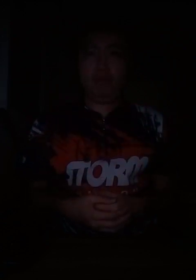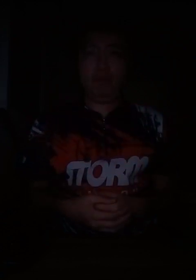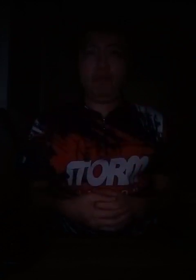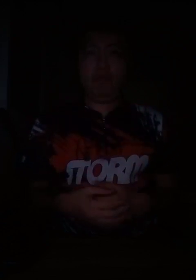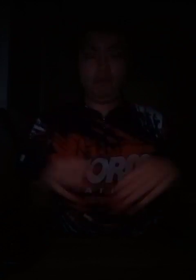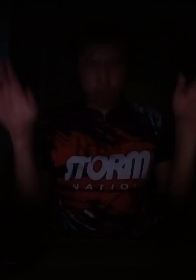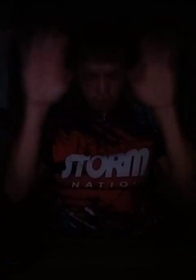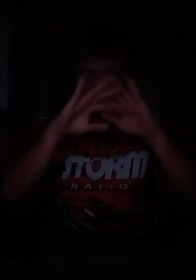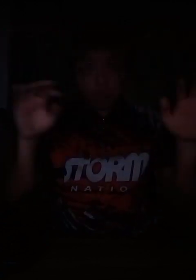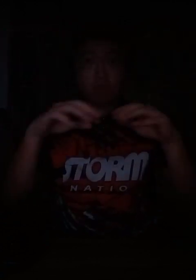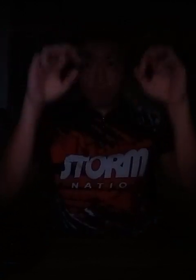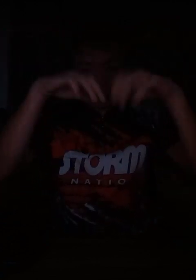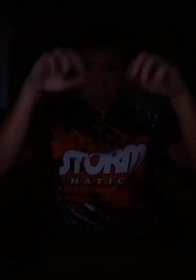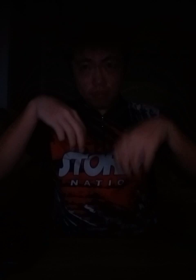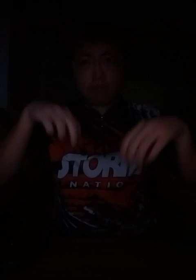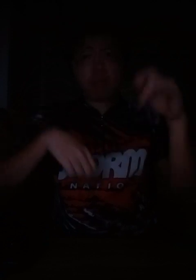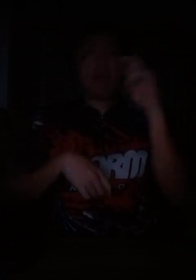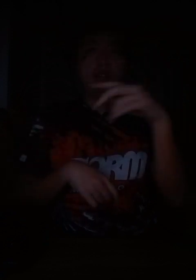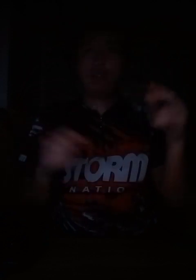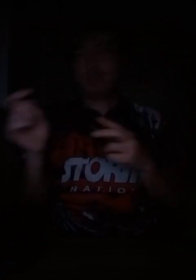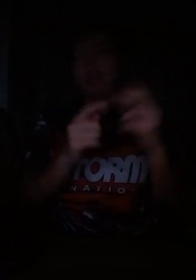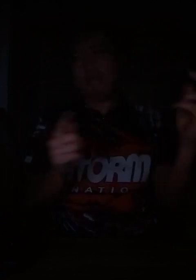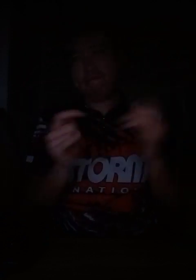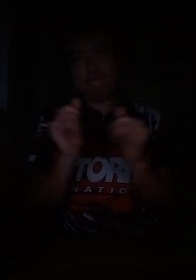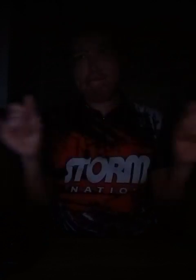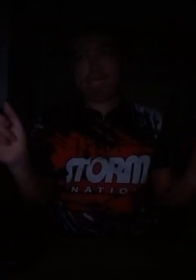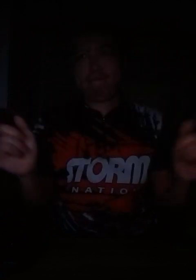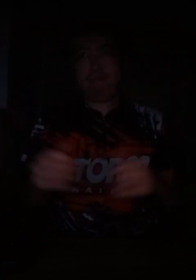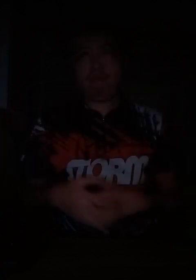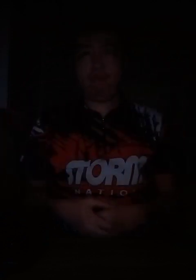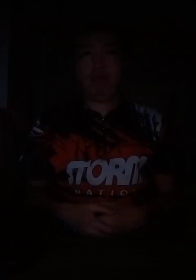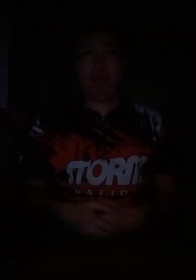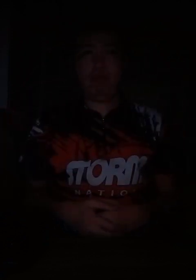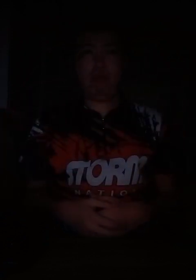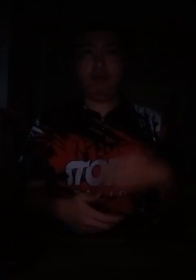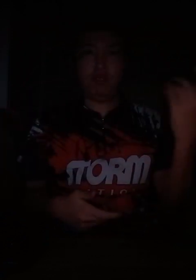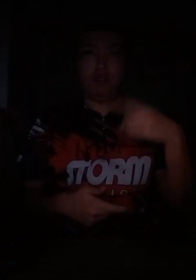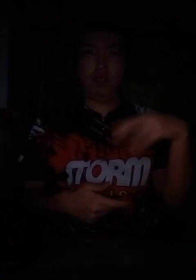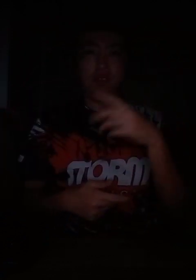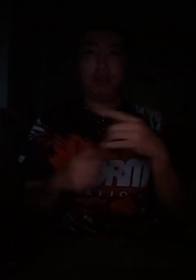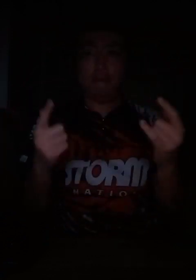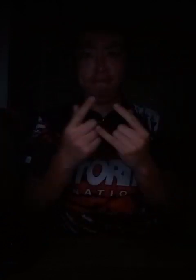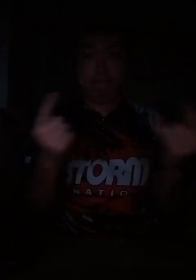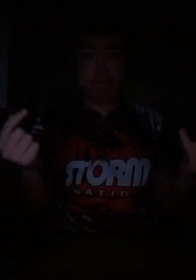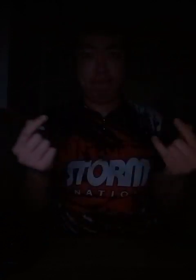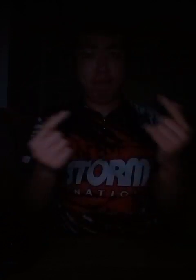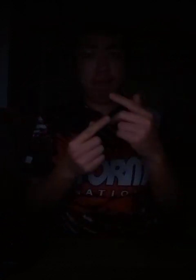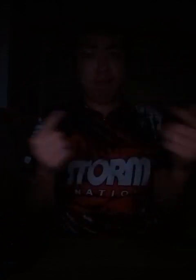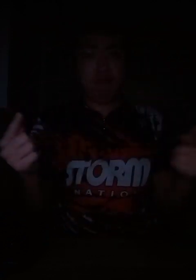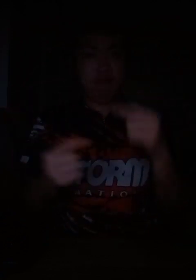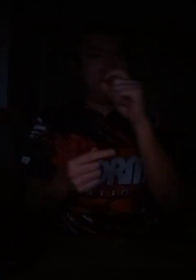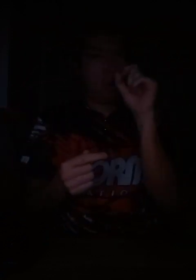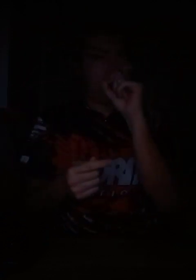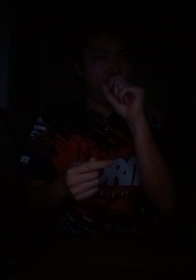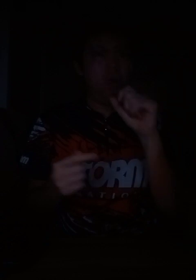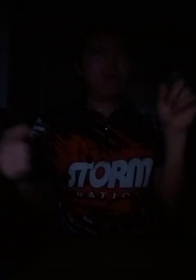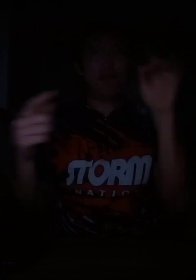밤사이 전국에 내린 많은 비로 각종 사고가 잇따랐습니다. 부산에서는 주택과 지하 노래방 등이 침수되는 등